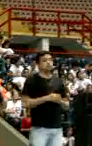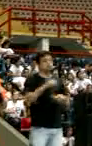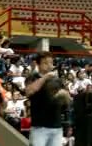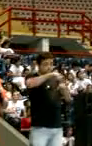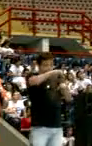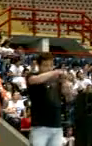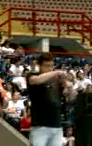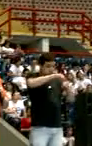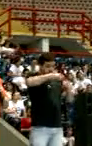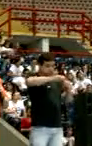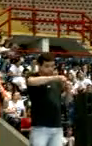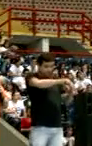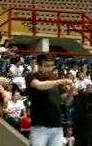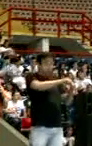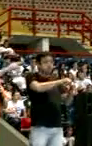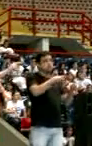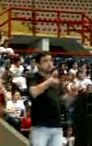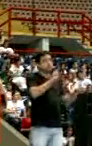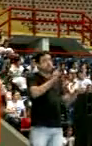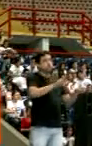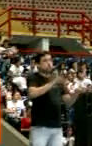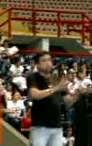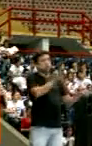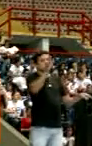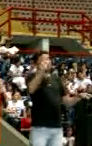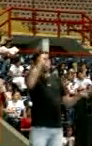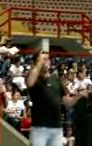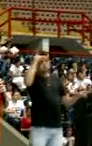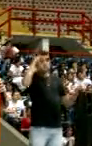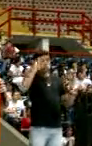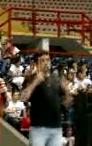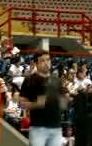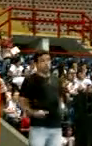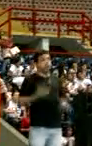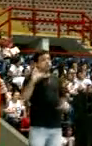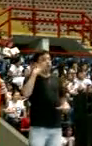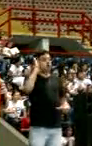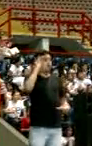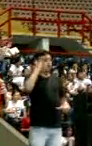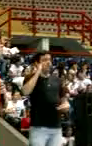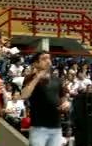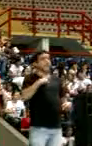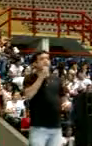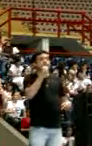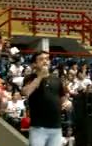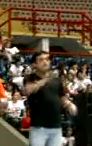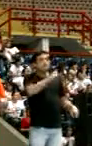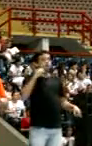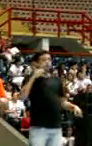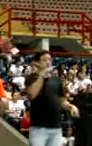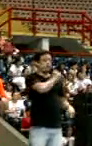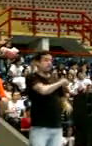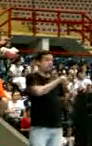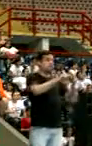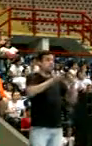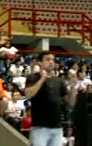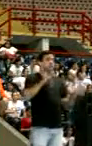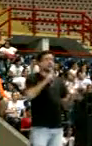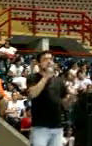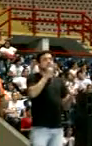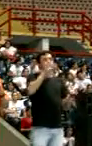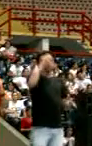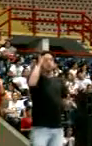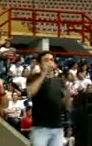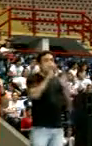essa pulga, esse carrapato, teria usado como hospedeiro o ser humano. Talvez a gente tivesse morrido mais rápido. Então, aquela história do